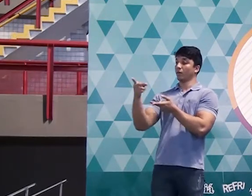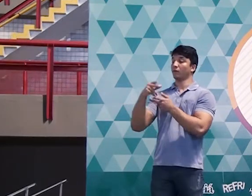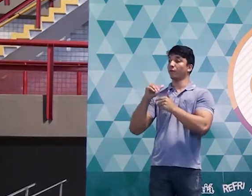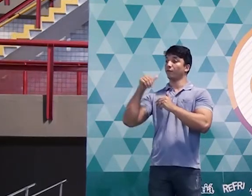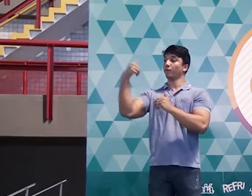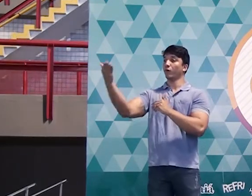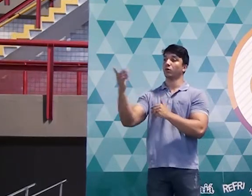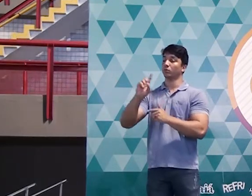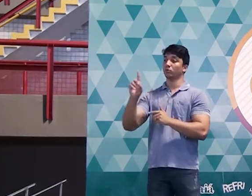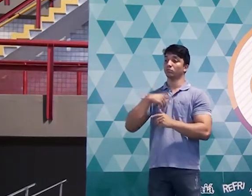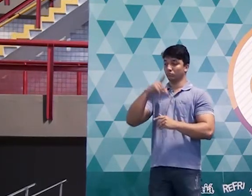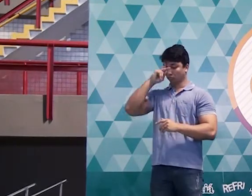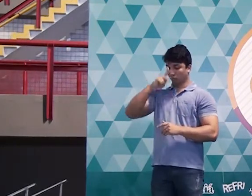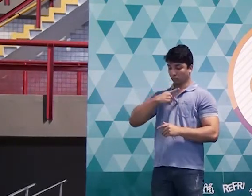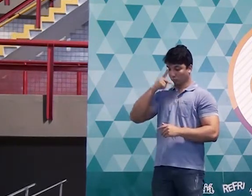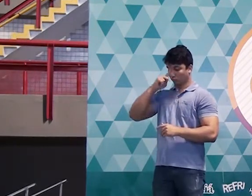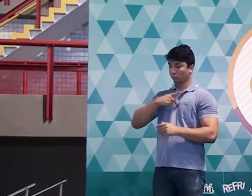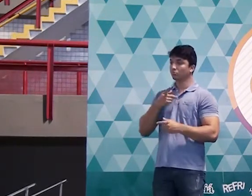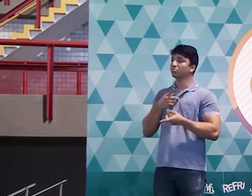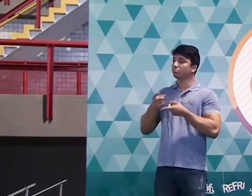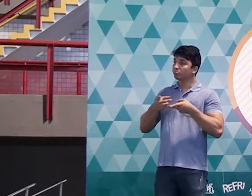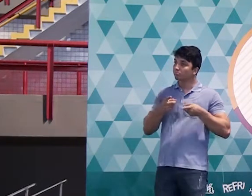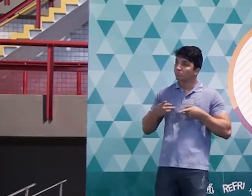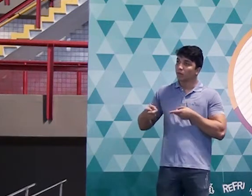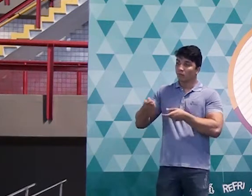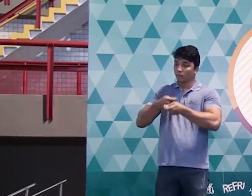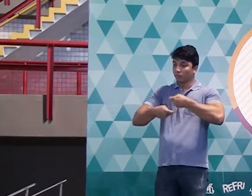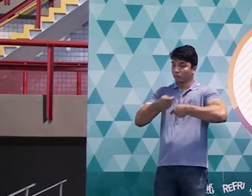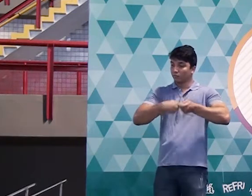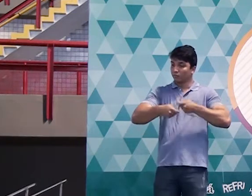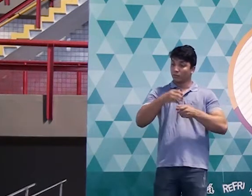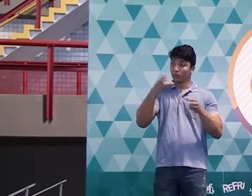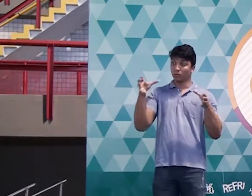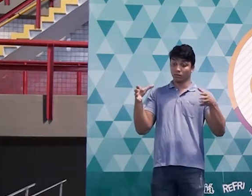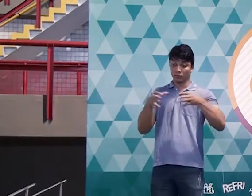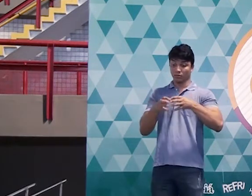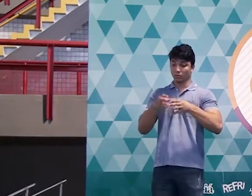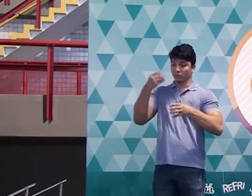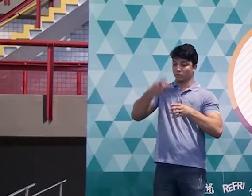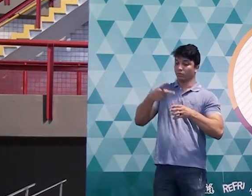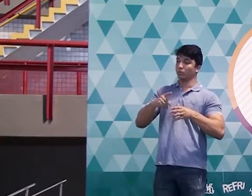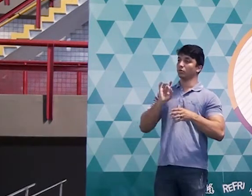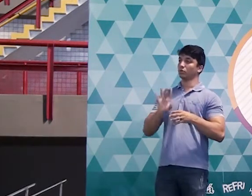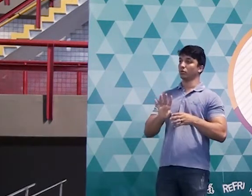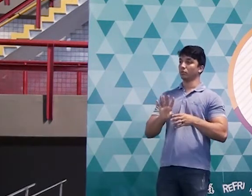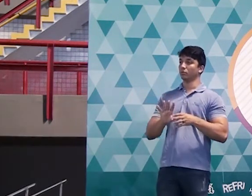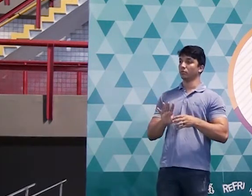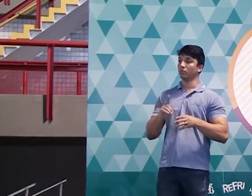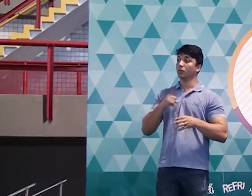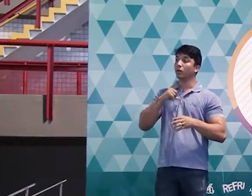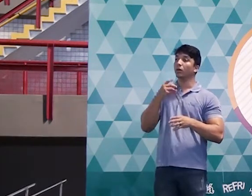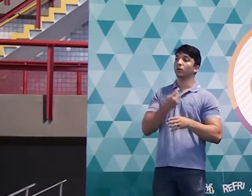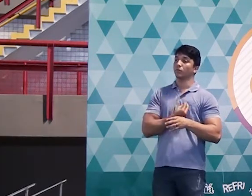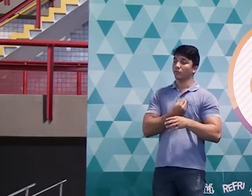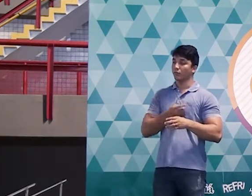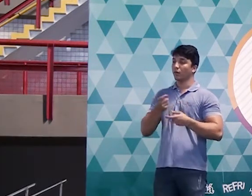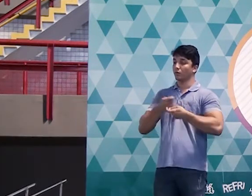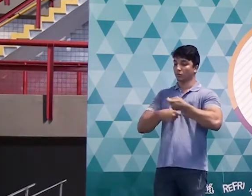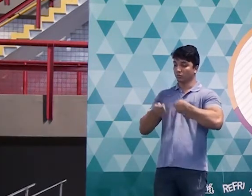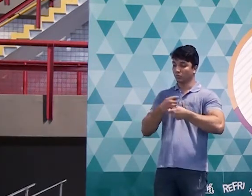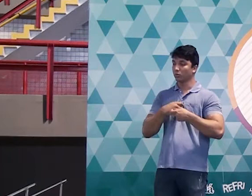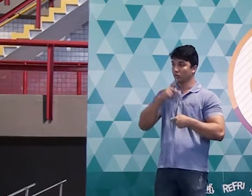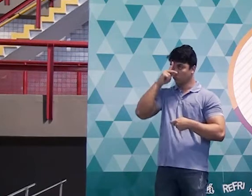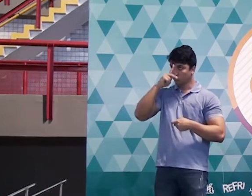que se autossustentar. Tranquilo? Então eu tenho economia de subsistência para se